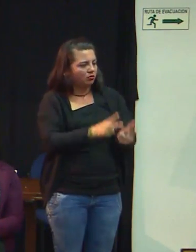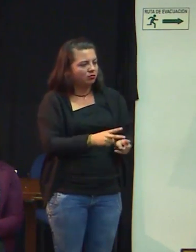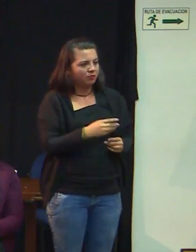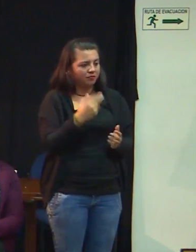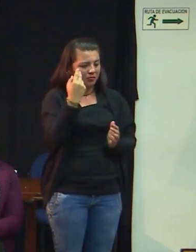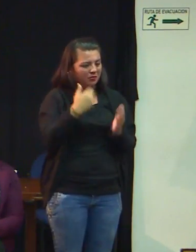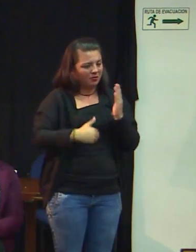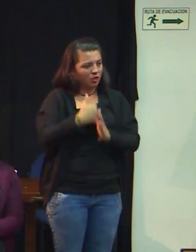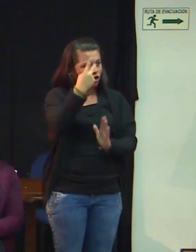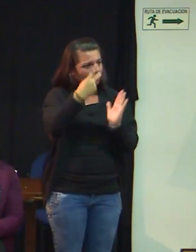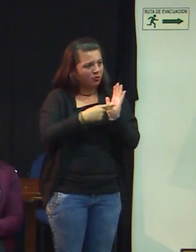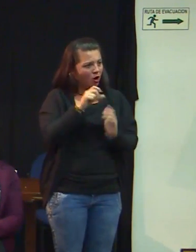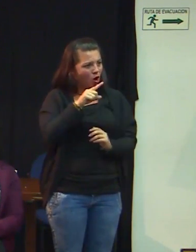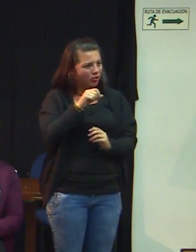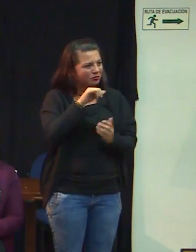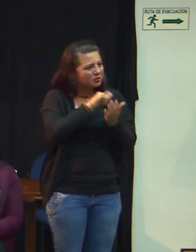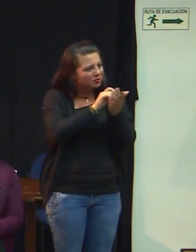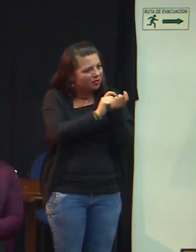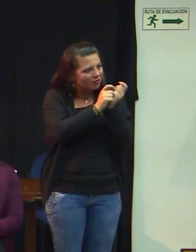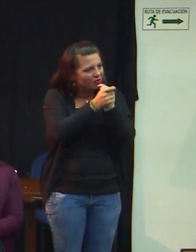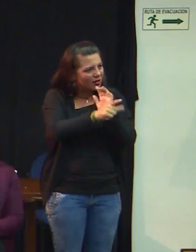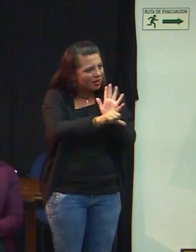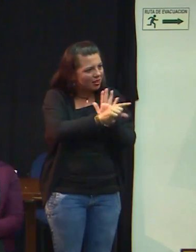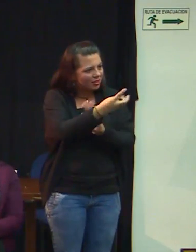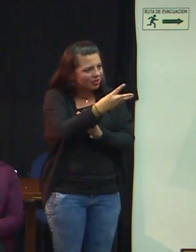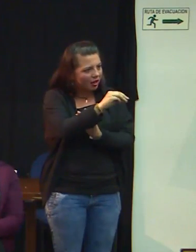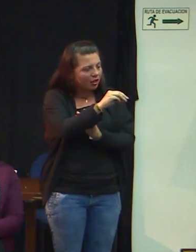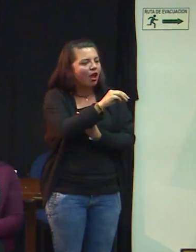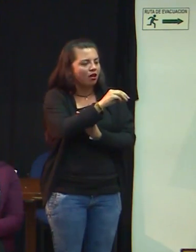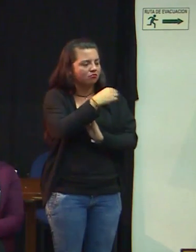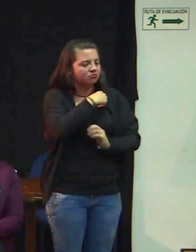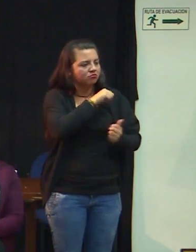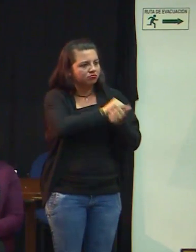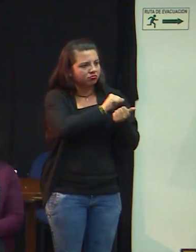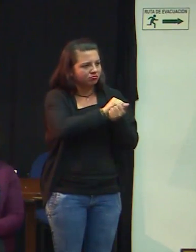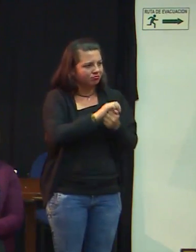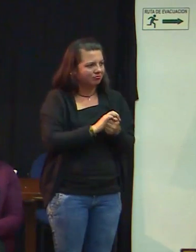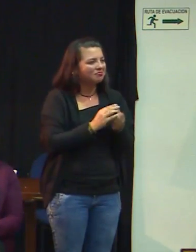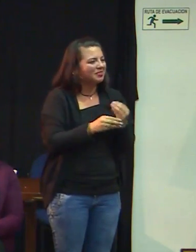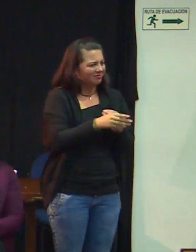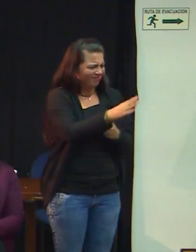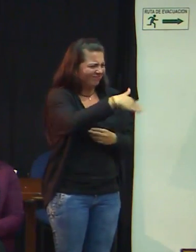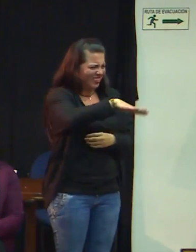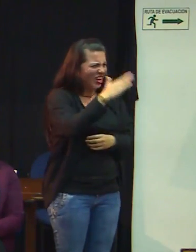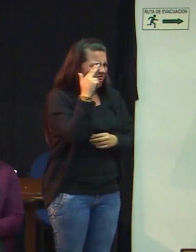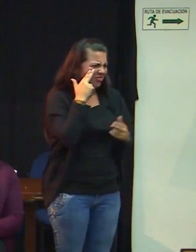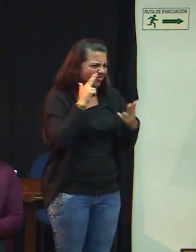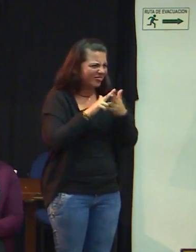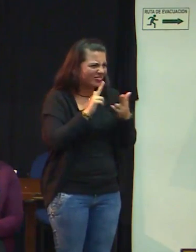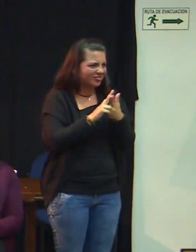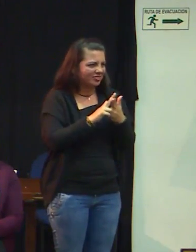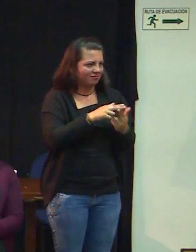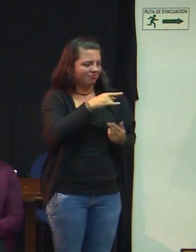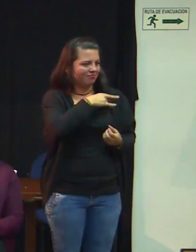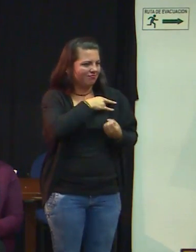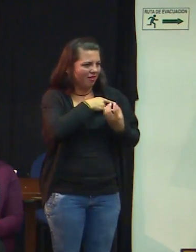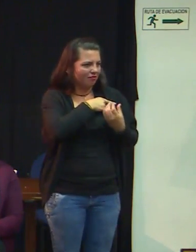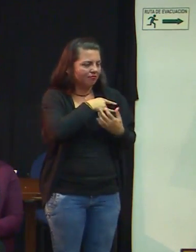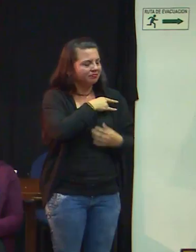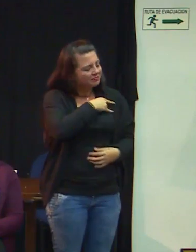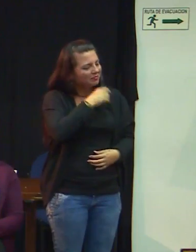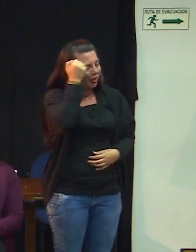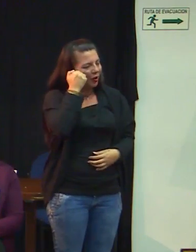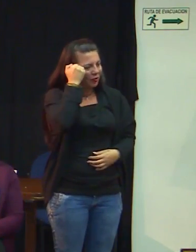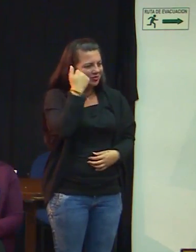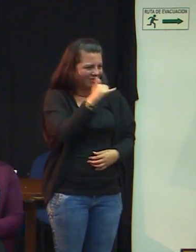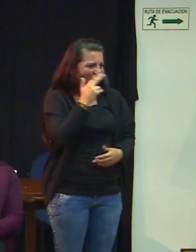la reforma a la ley 30, de allí pues todo lo que ustedes ya conocen de la historia de la universidad pedagógica, que también se ha